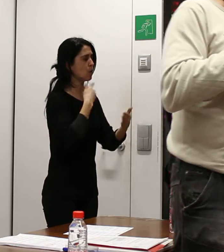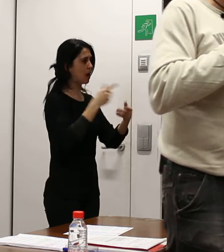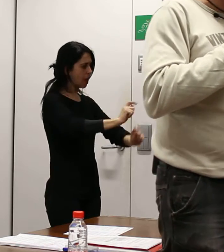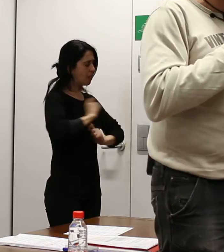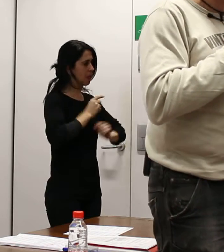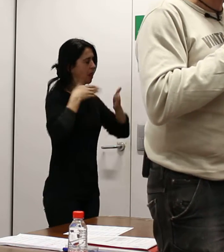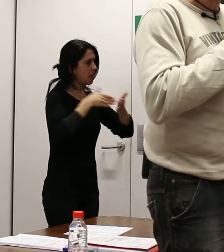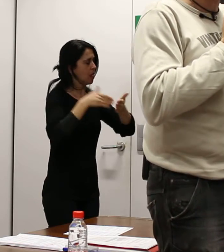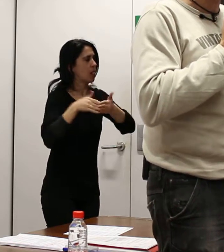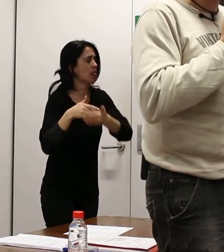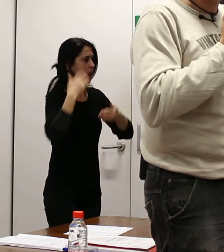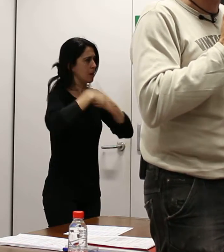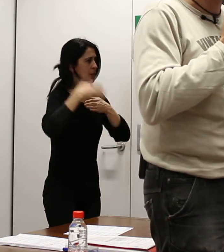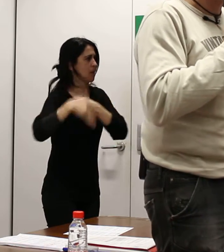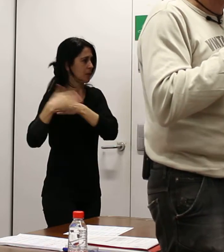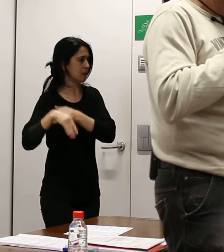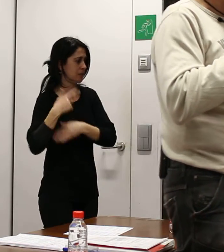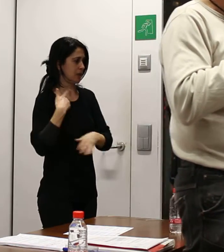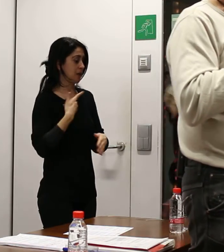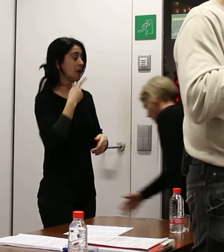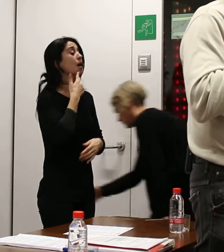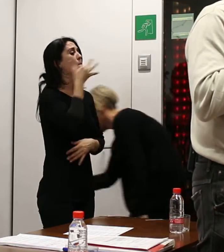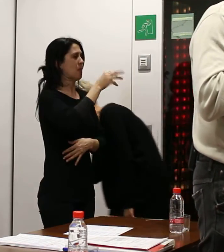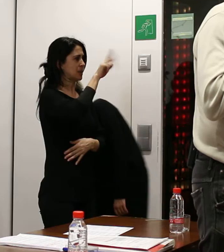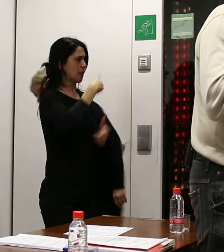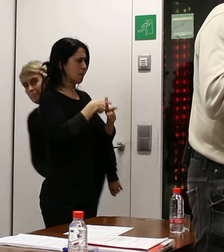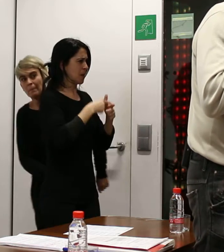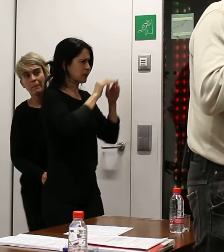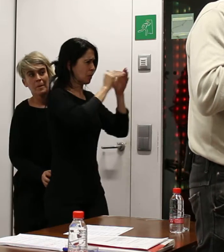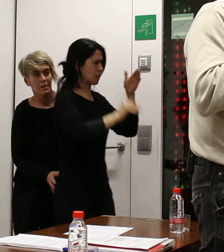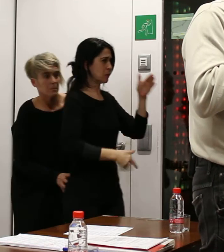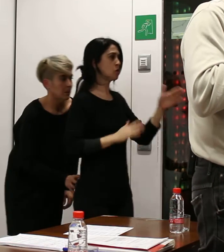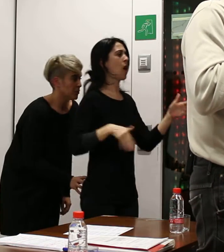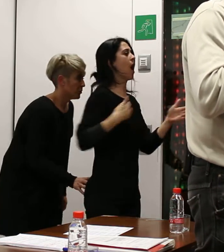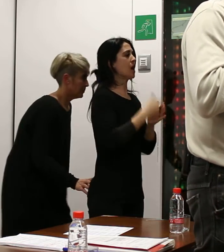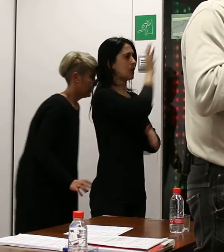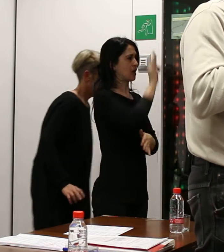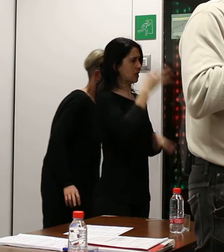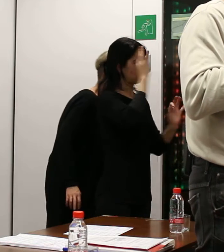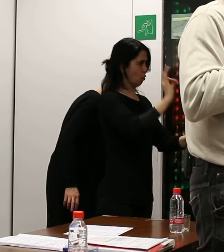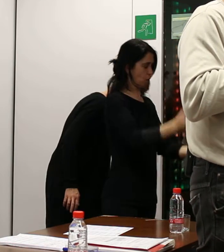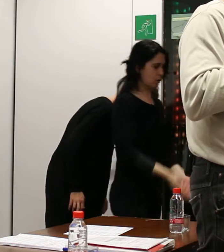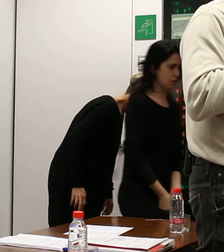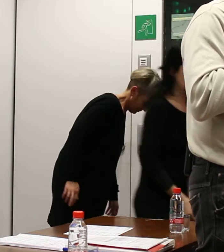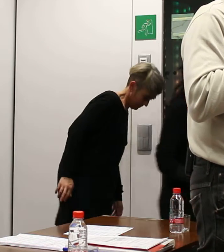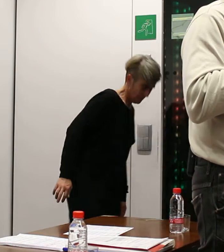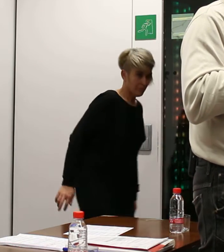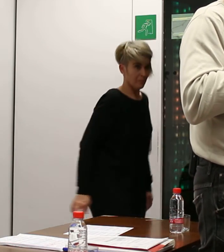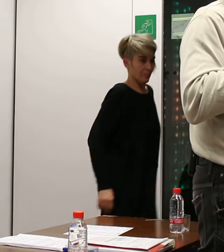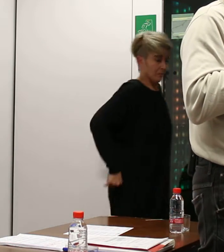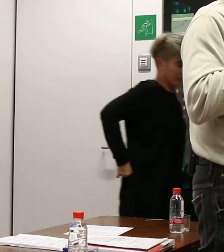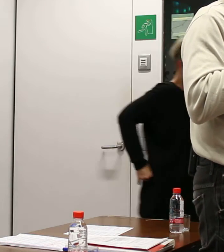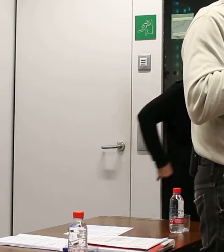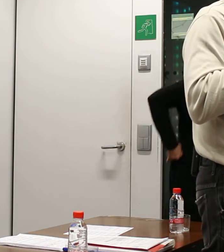ese interés razonable, esa reducción continua de primas hasta llegar al interés razonable. Mirad, el interés razonable del